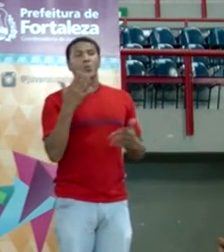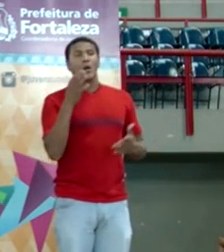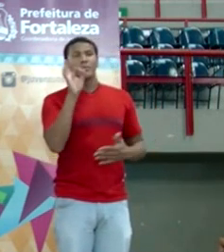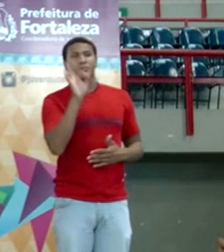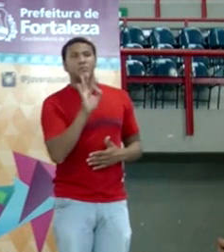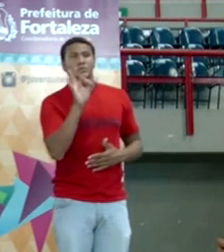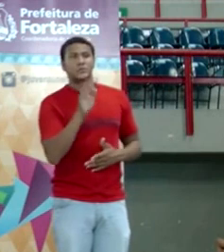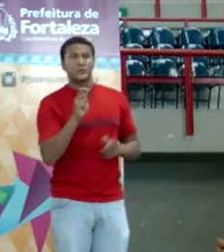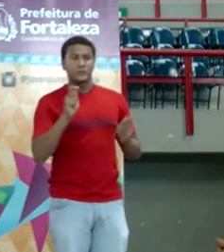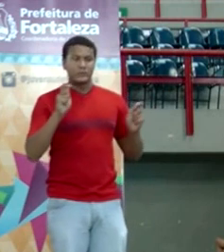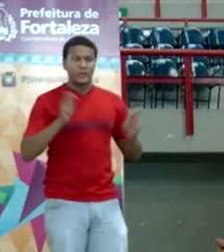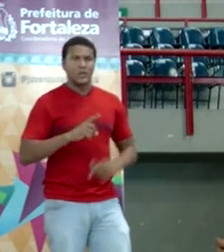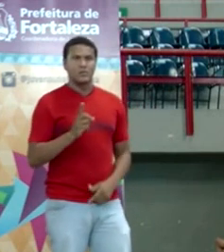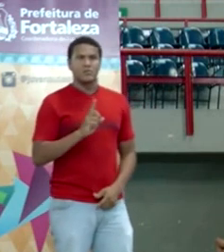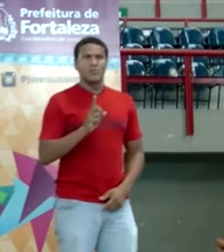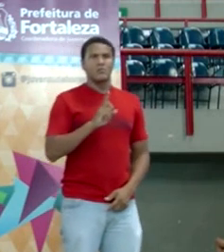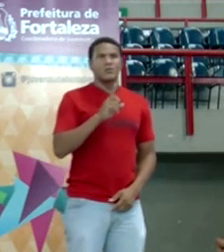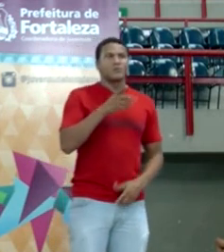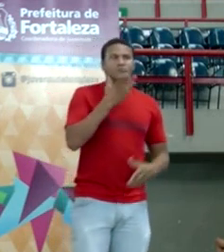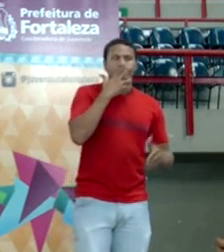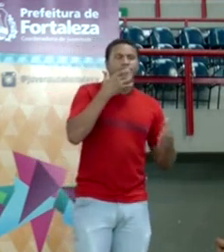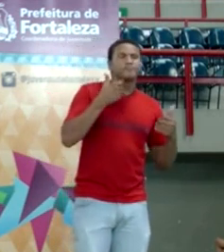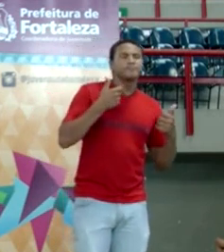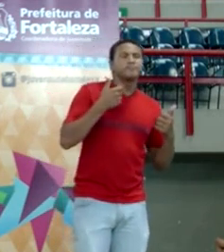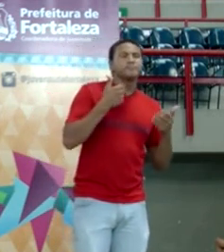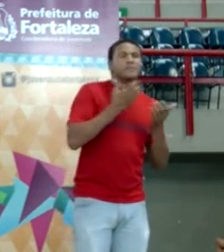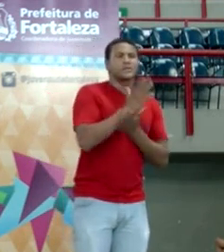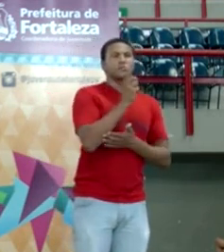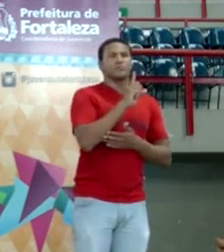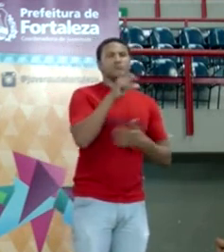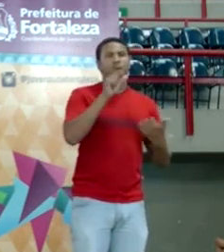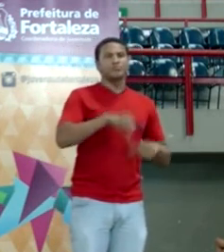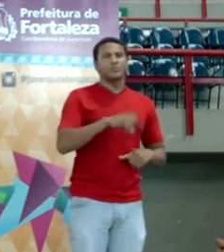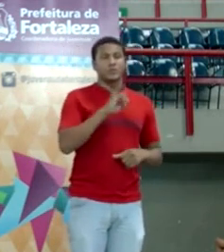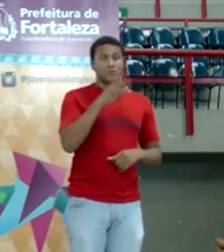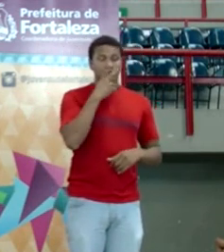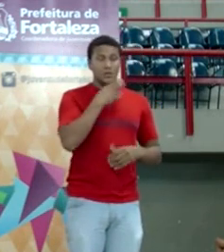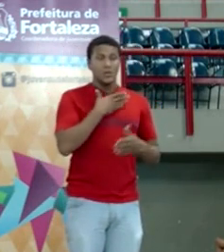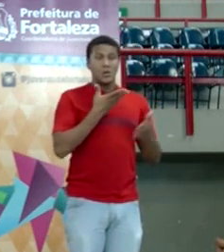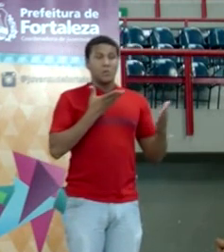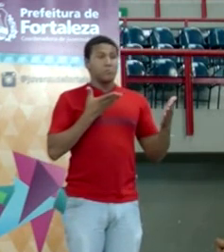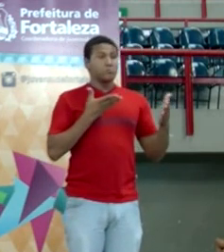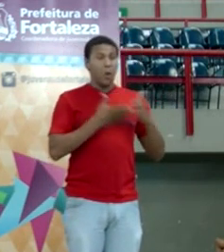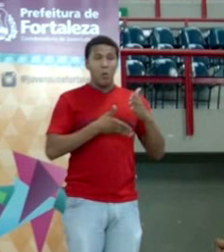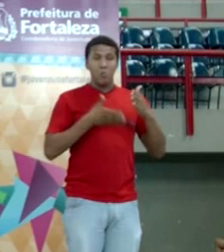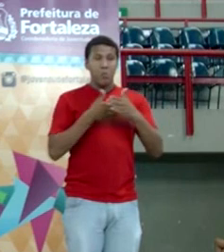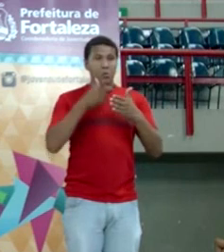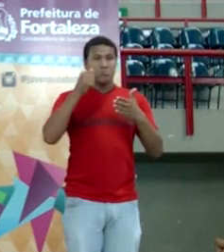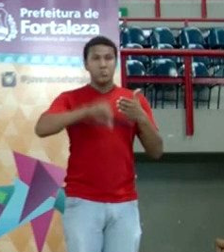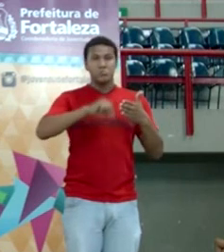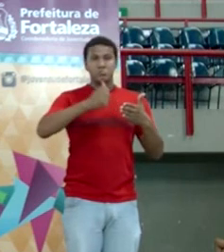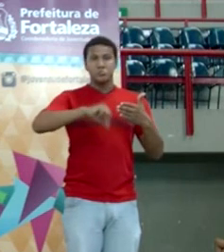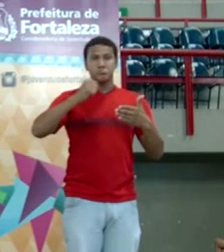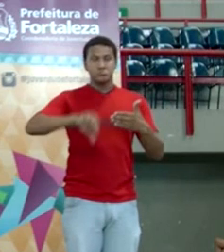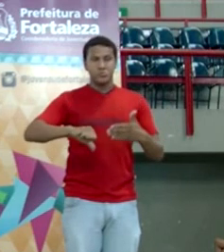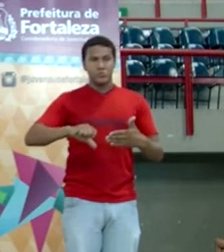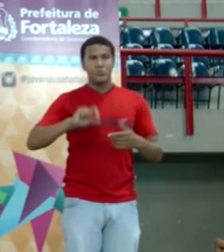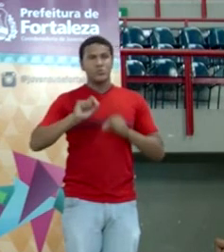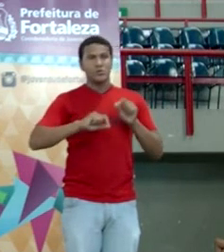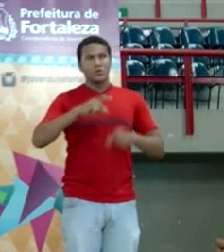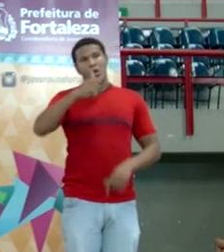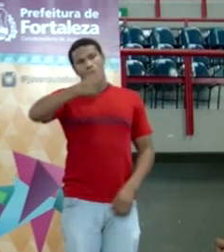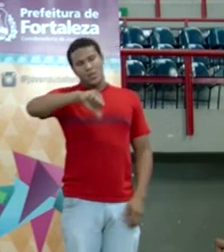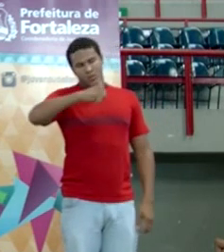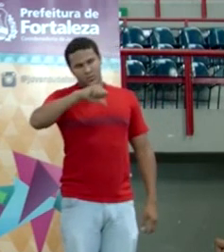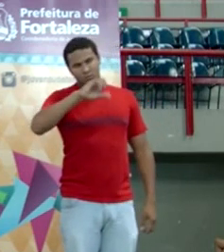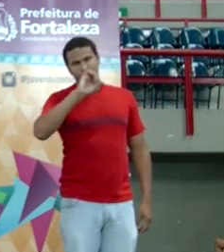tudo. Suponha que o texto fosse assim: se ele for reprovado em tudo, ele não consegue passar no concurso. Então, o que é que eu ia analisar? Somente